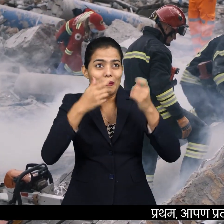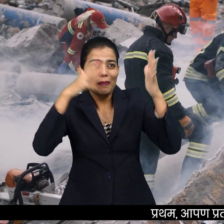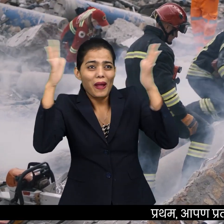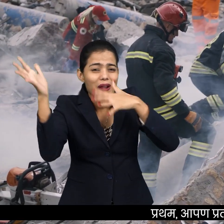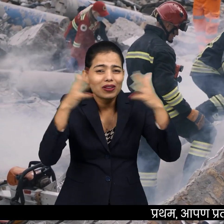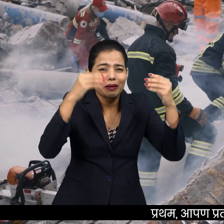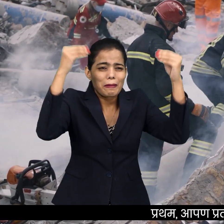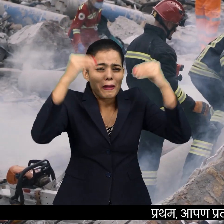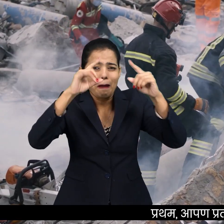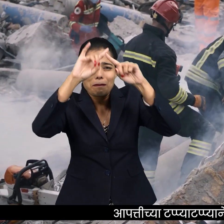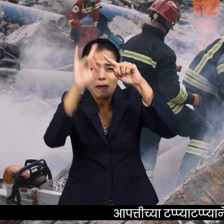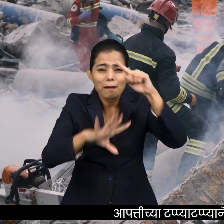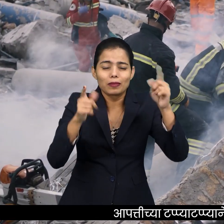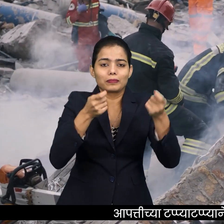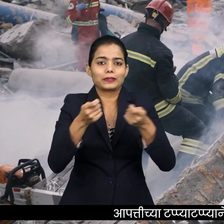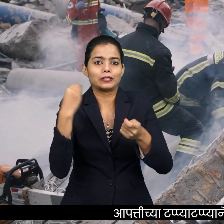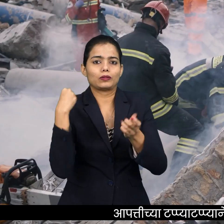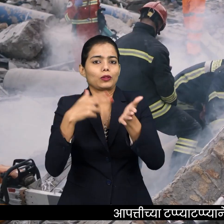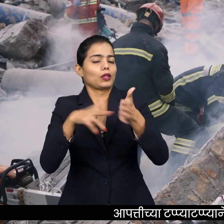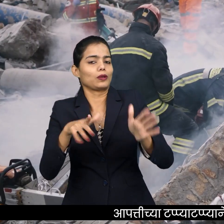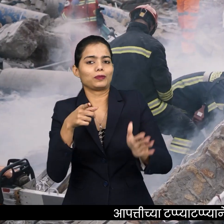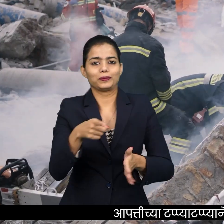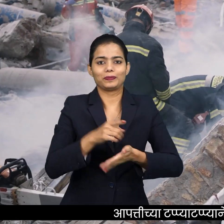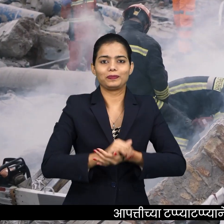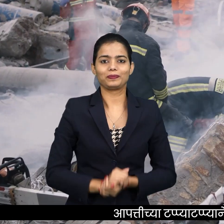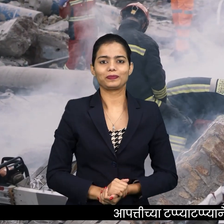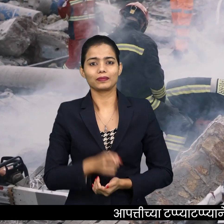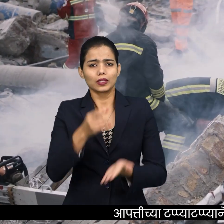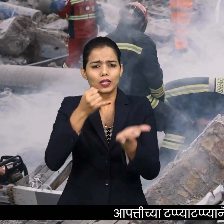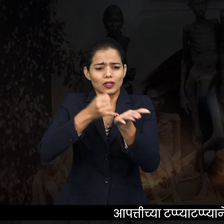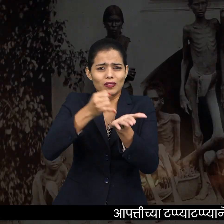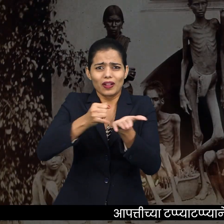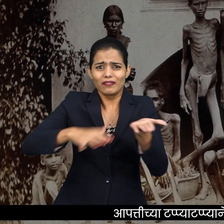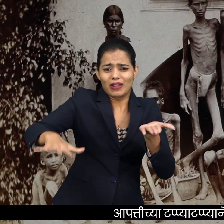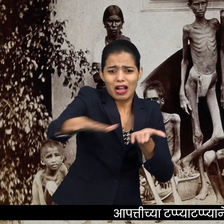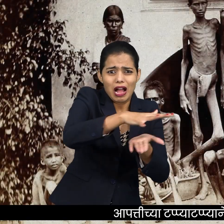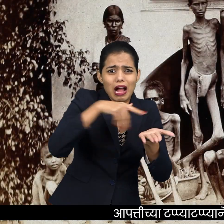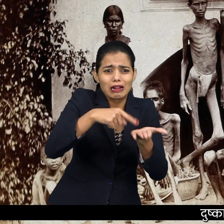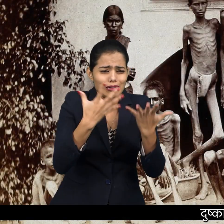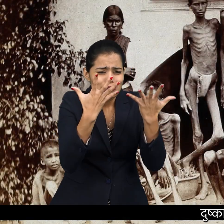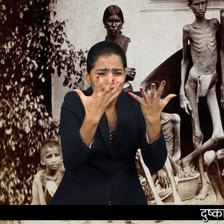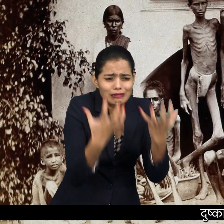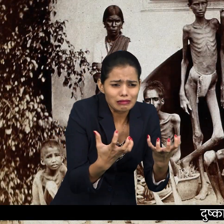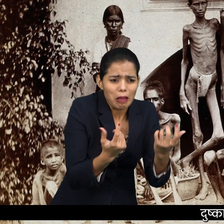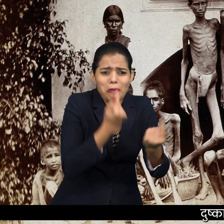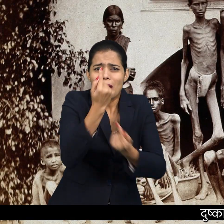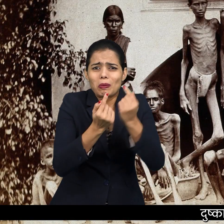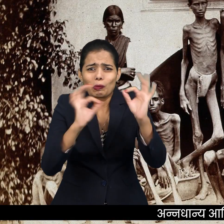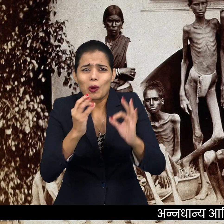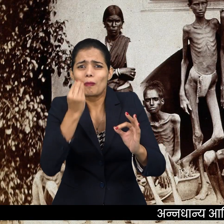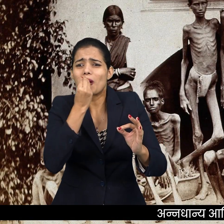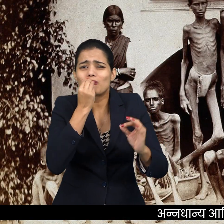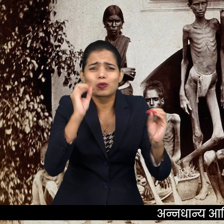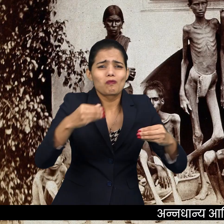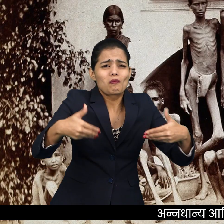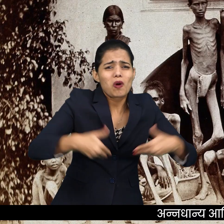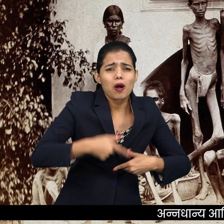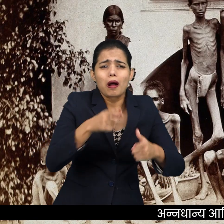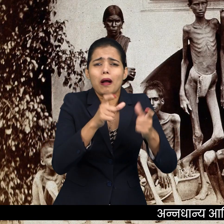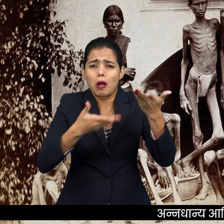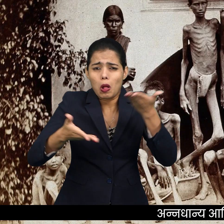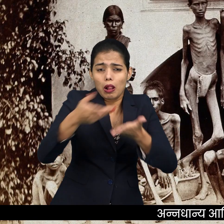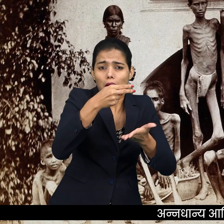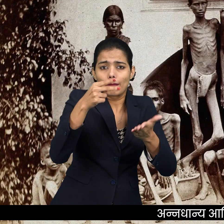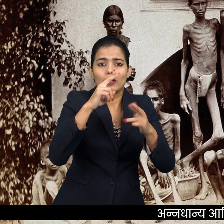आपण प्रत्येक नैसर्गिक आपत्तीच्या टप्प्याटप्प्याने तपशीलवर जाऊया. दुष्काळ अन्न, धान्य